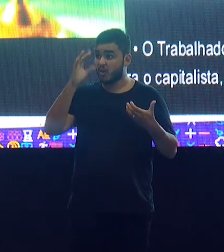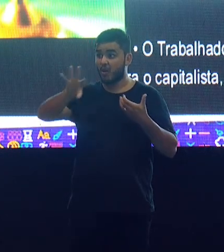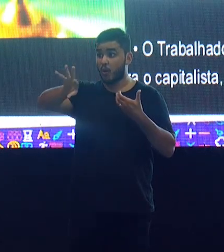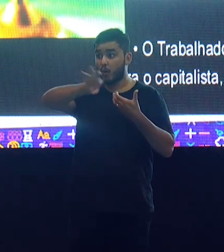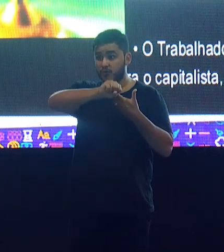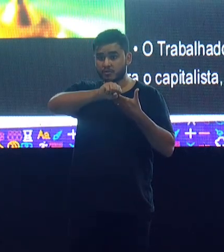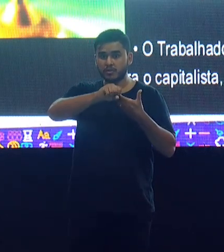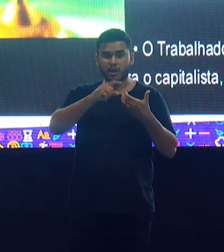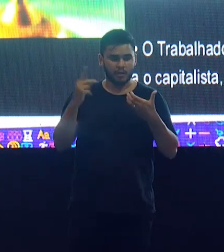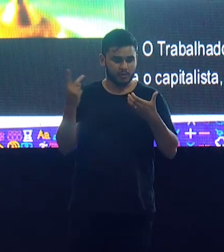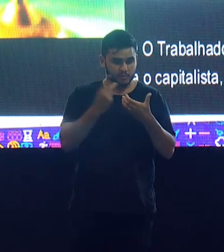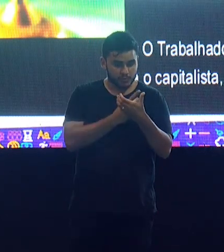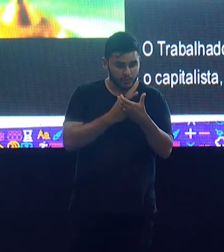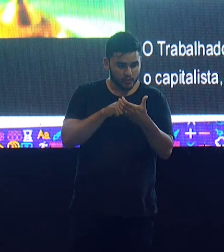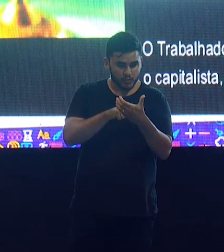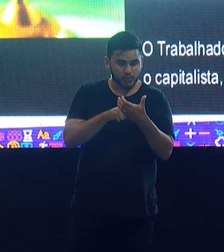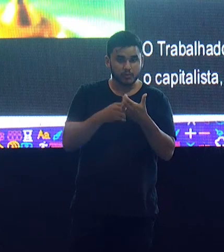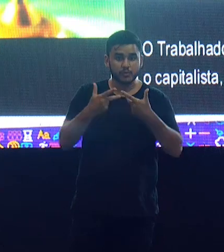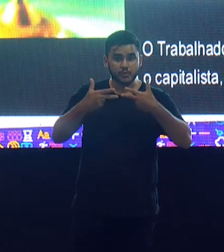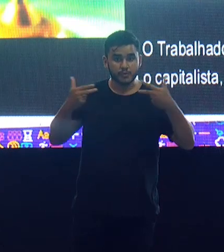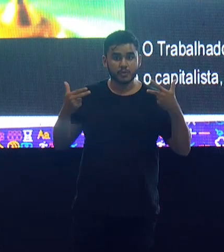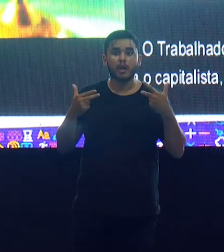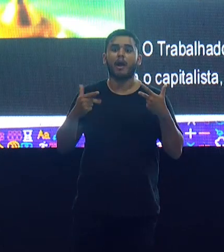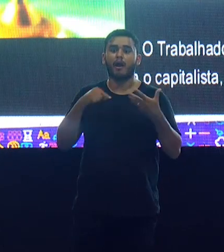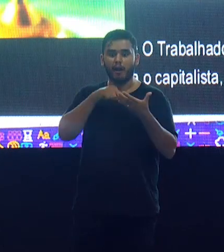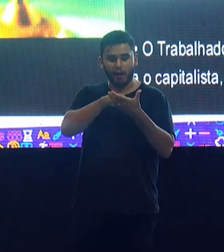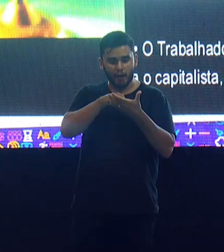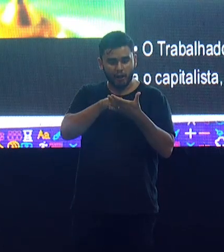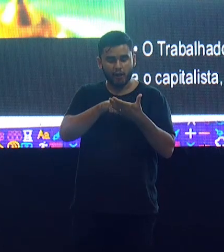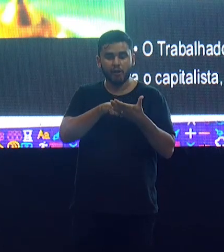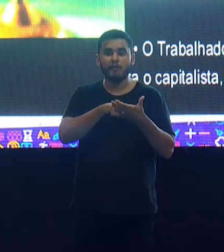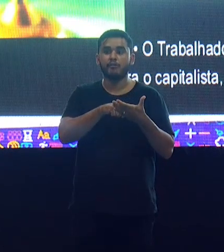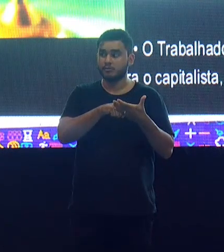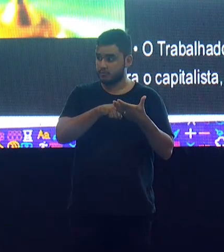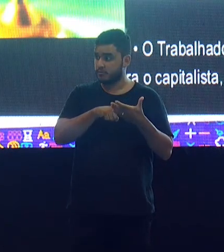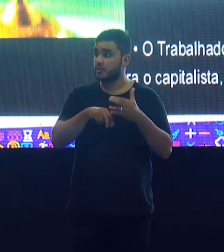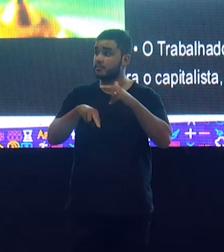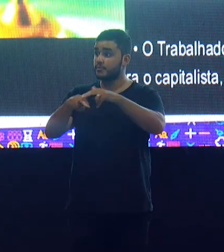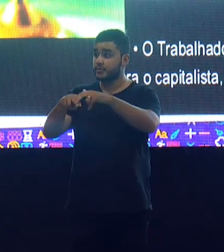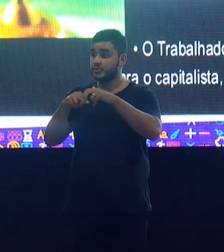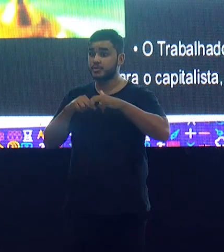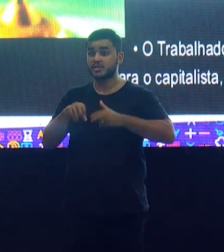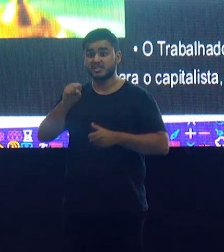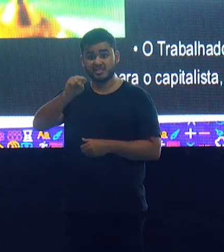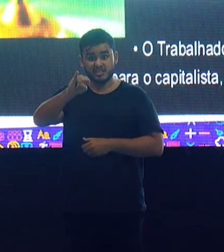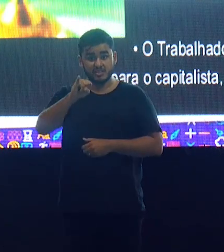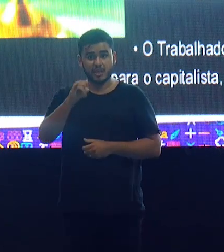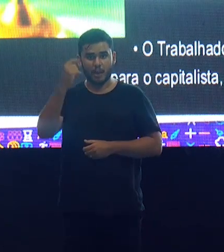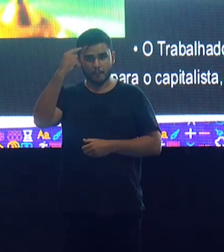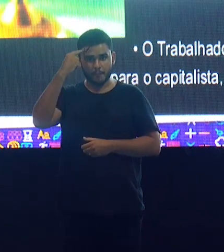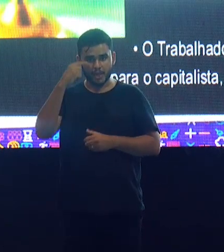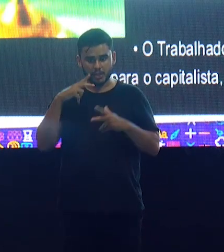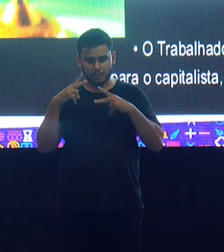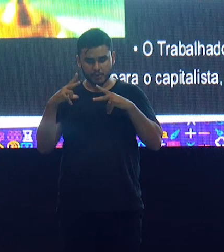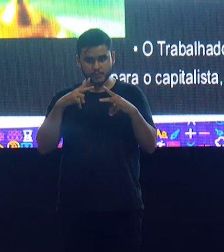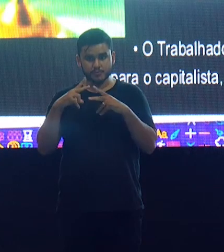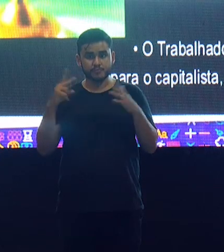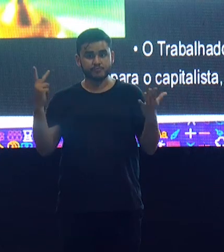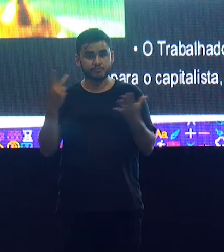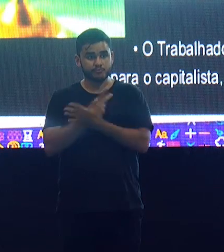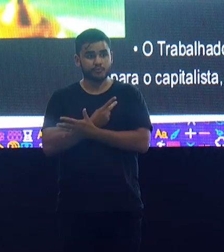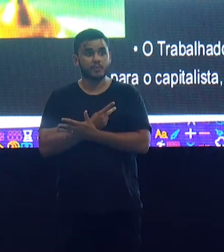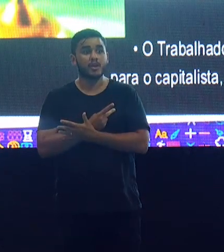crush coisas que só você e ele deveriam saber. Alguém está ouvindo, viu? E